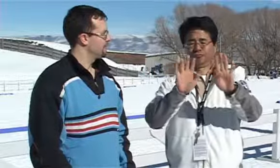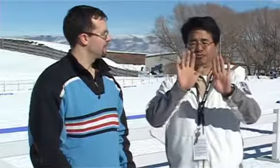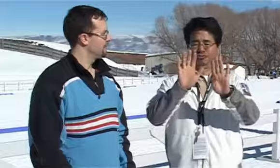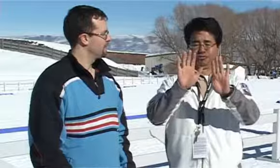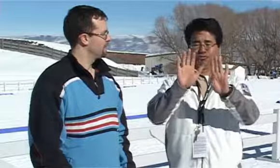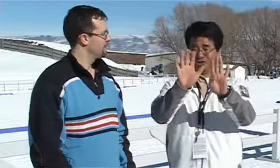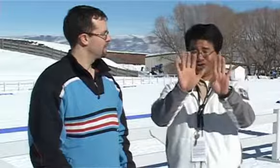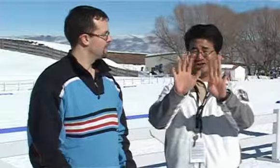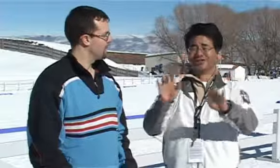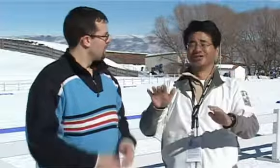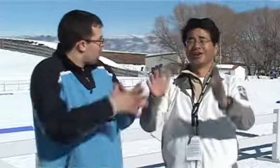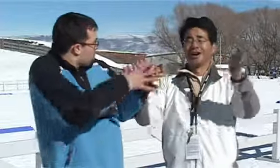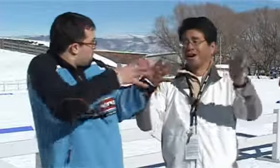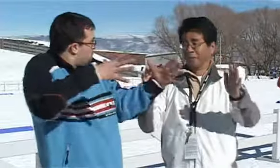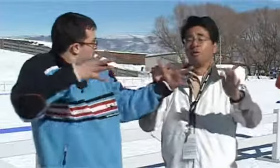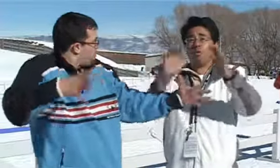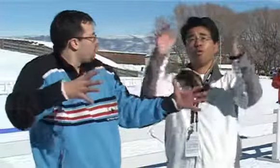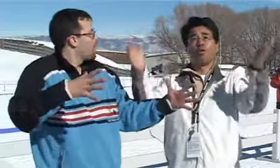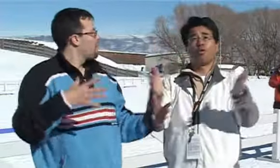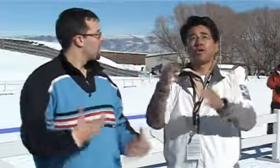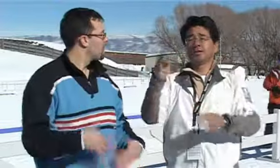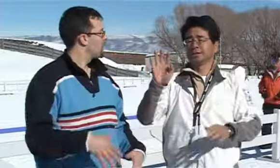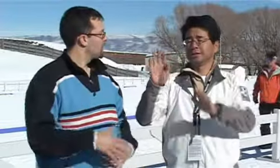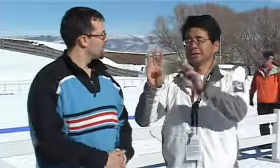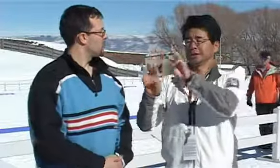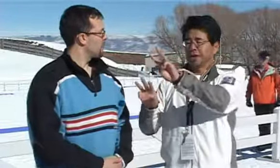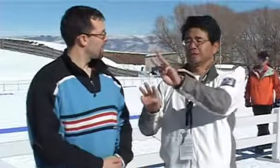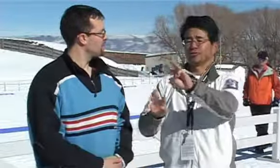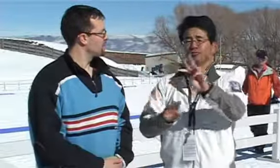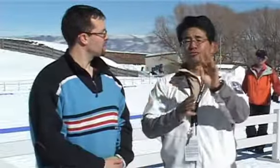Wir haben 17 Sportler hier. Ja, insgesamt sind wir